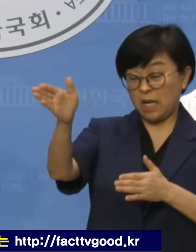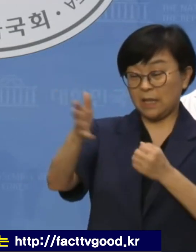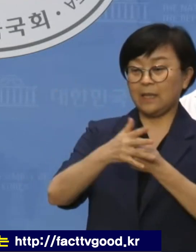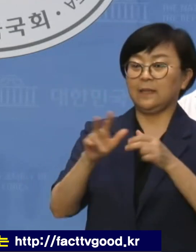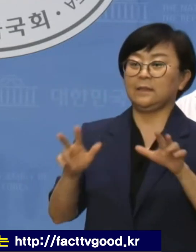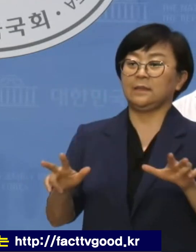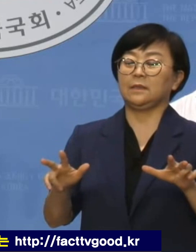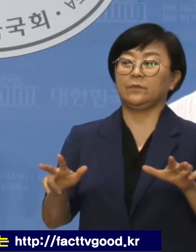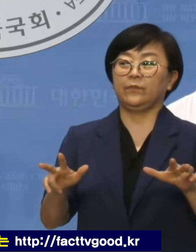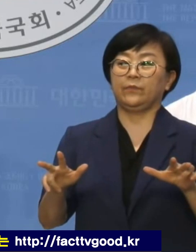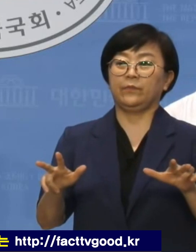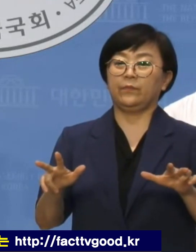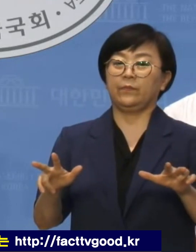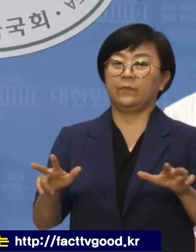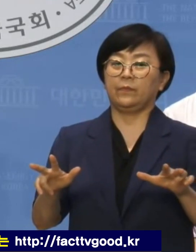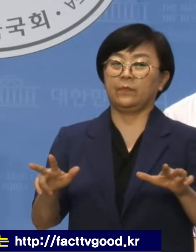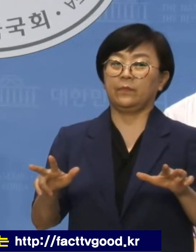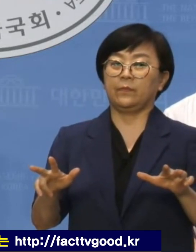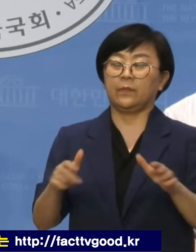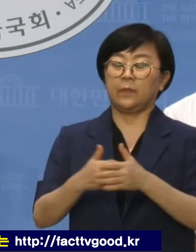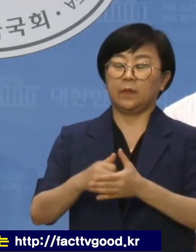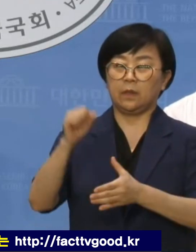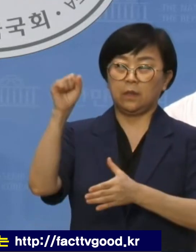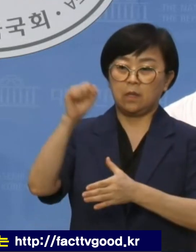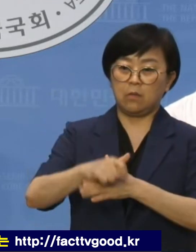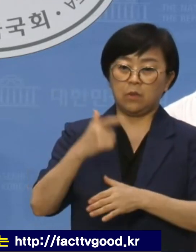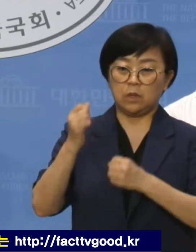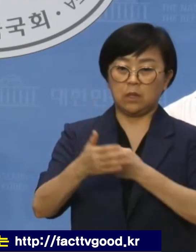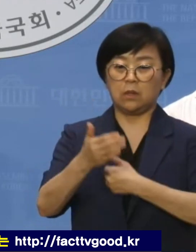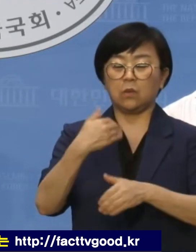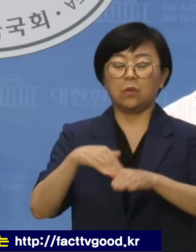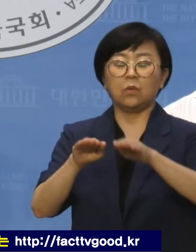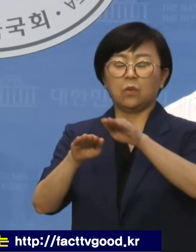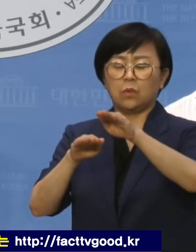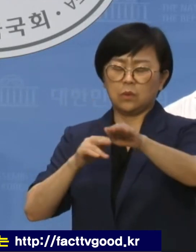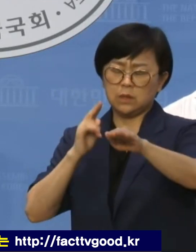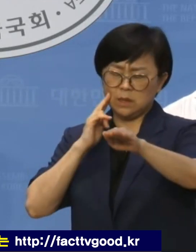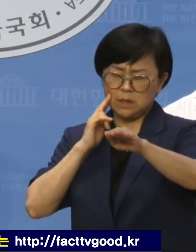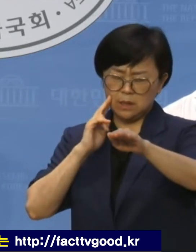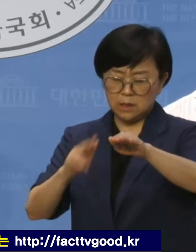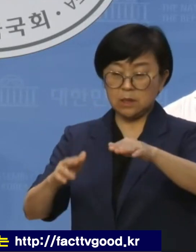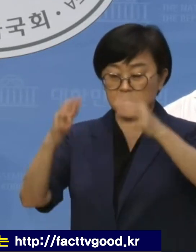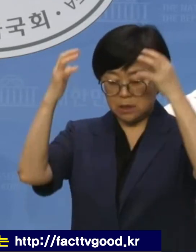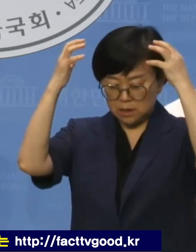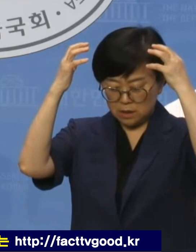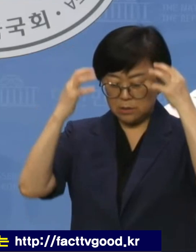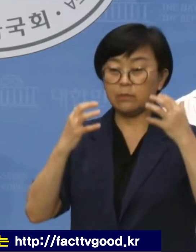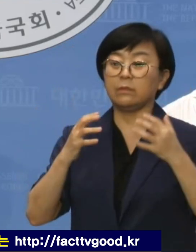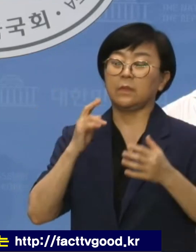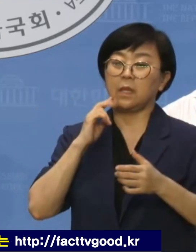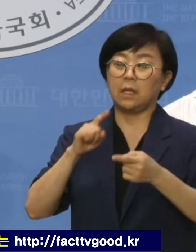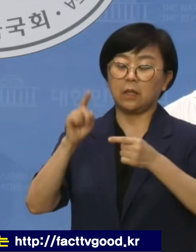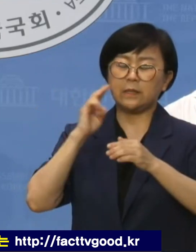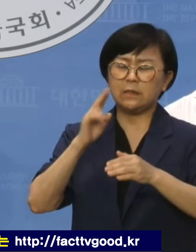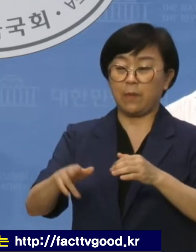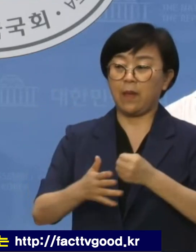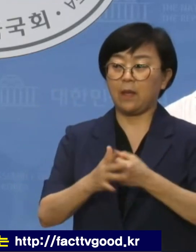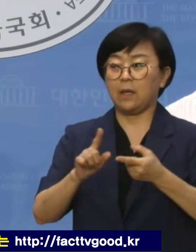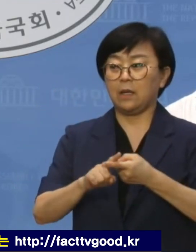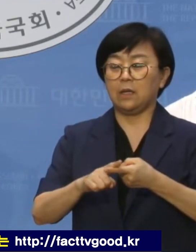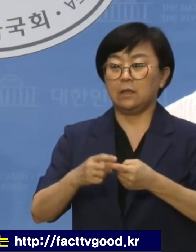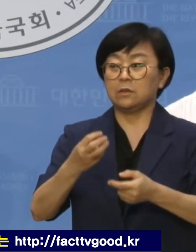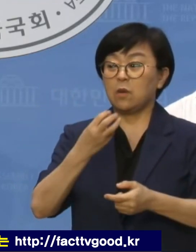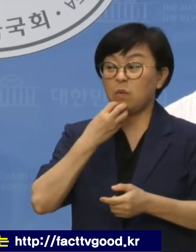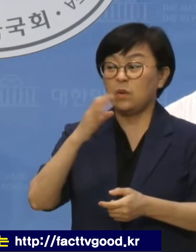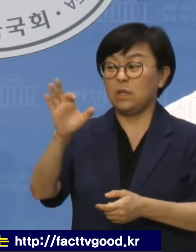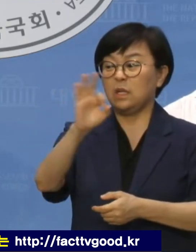지금의 정말로 도저히 받아들일 수 없는 그런 교통체증을 해소해 주는 대단히 중요한 도로가 송파